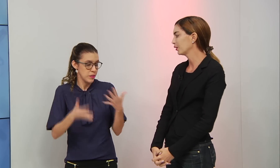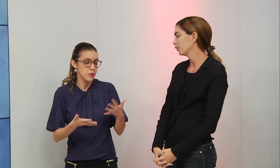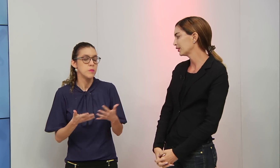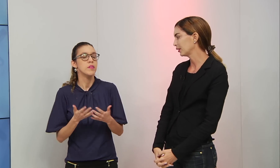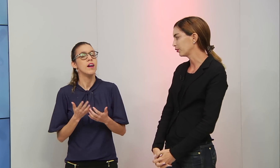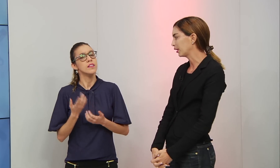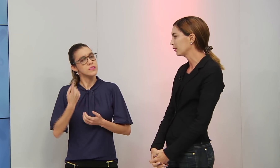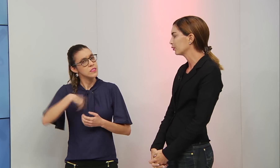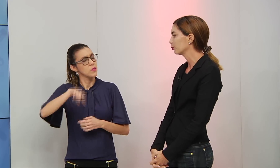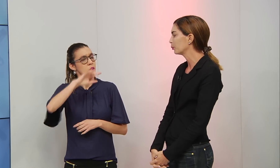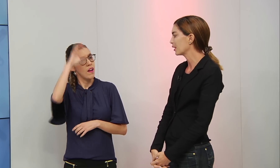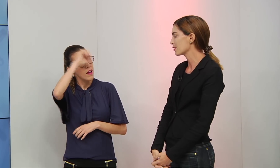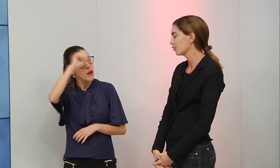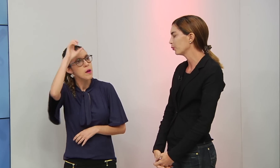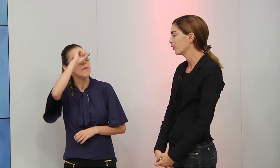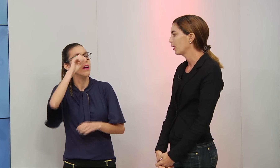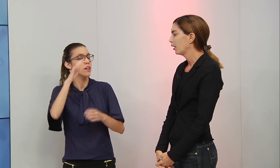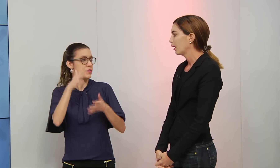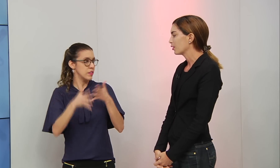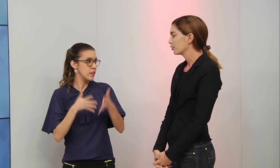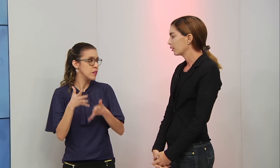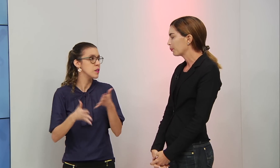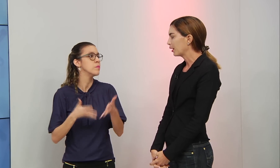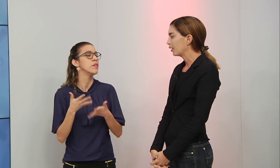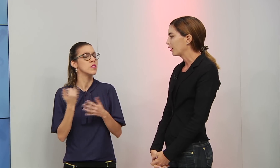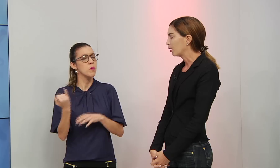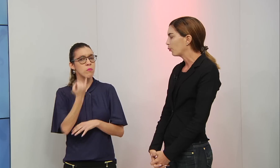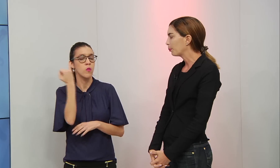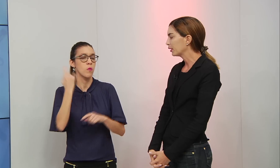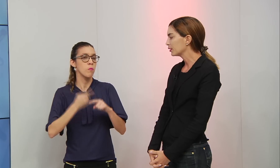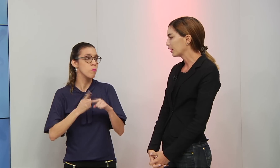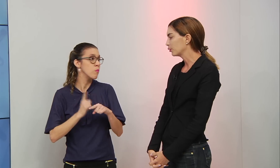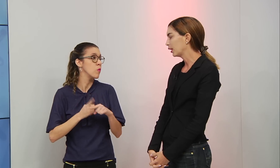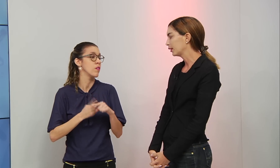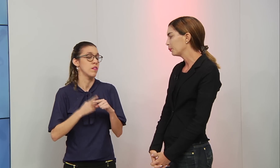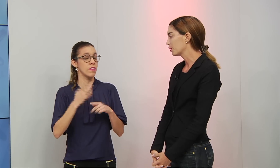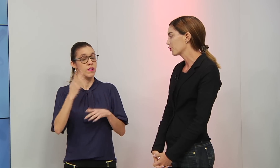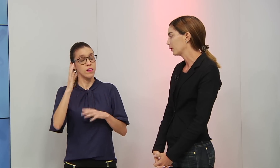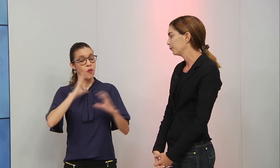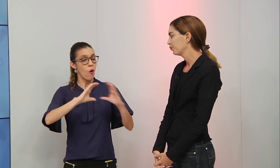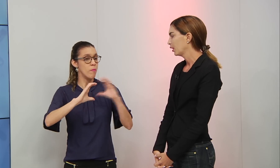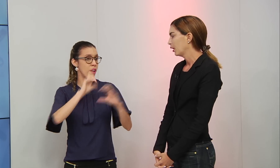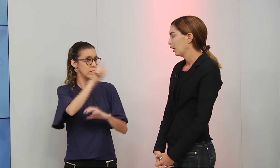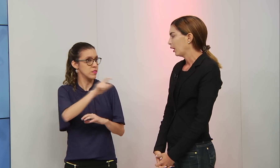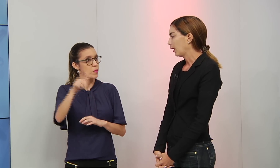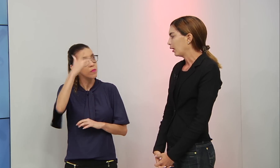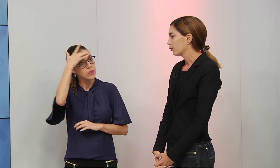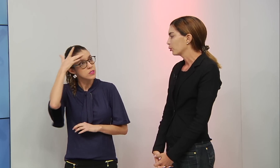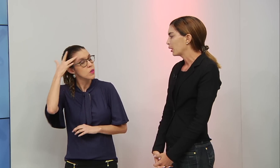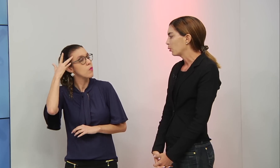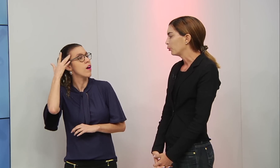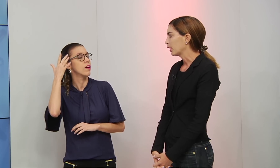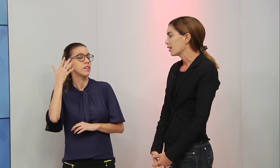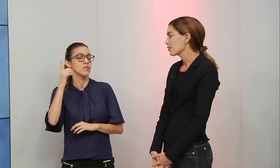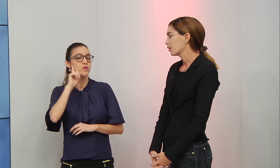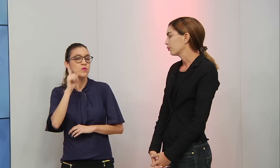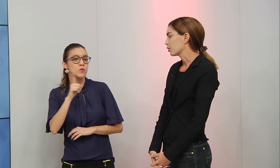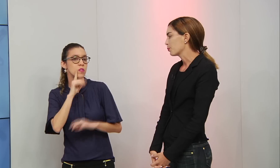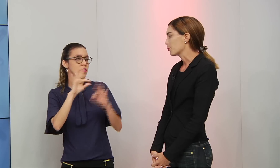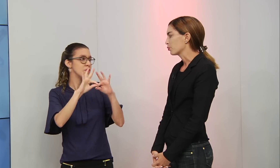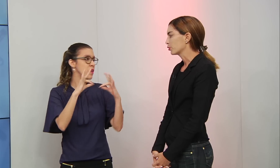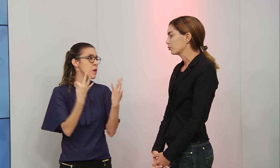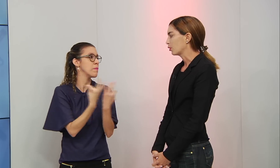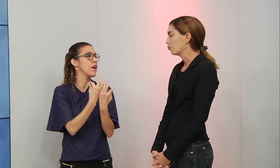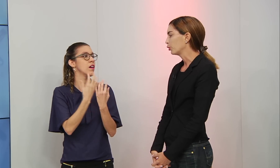Aqui o ensino, no Brasil, para o aprendizado da Libras, sobre a comunicação